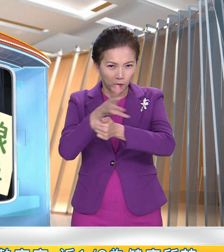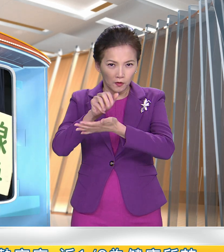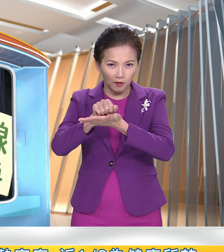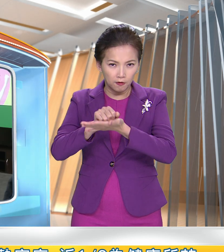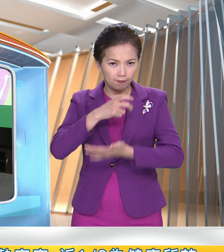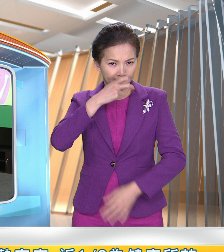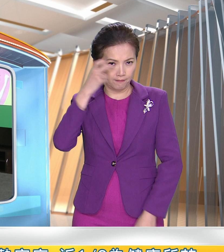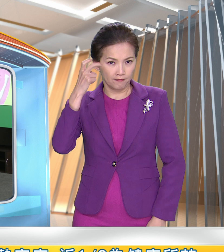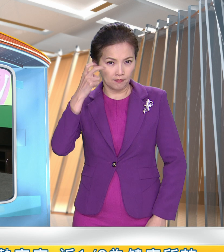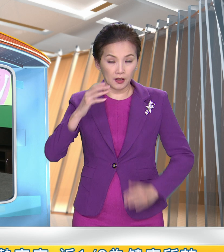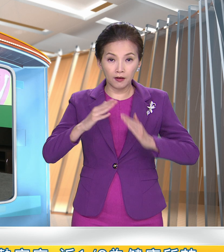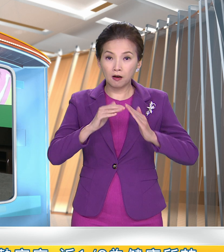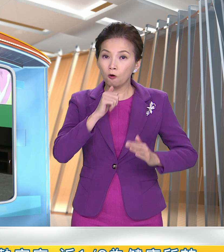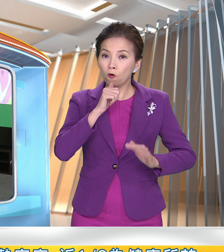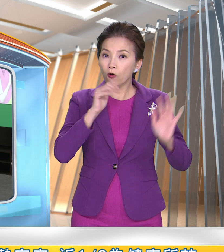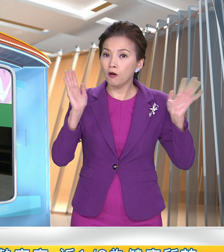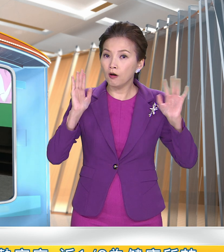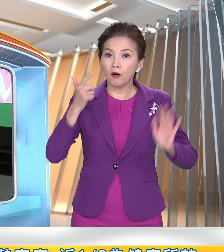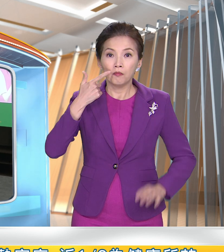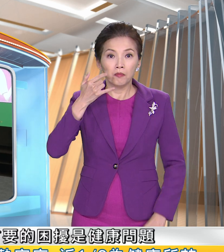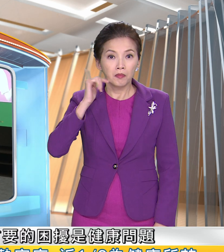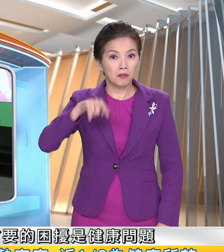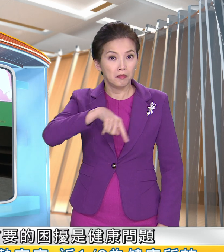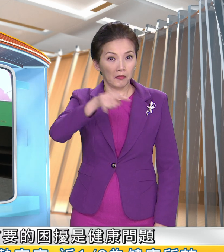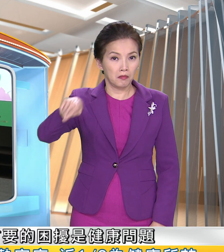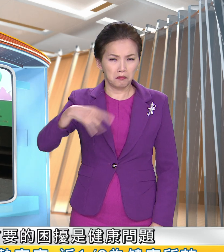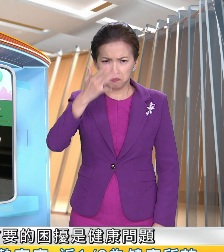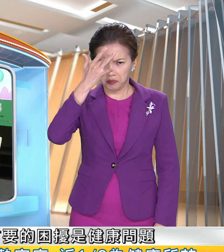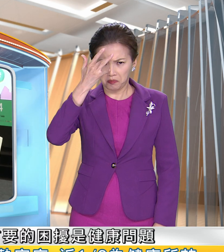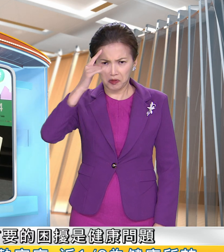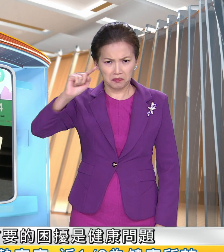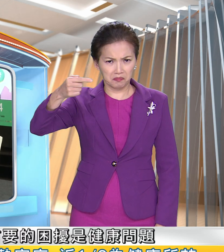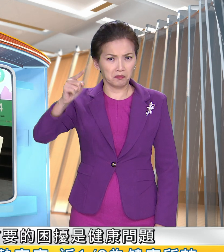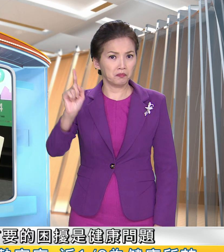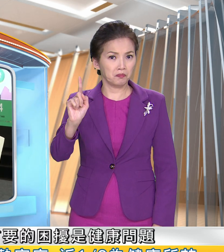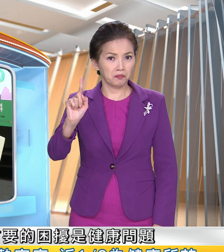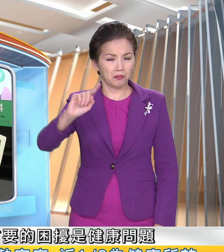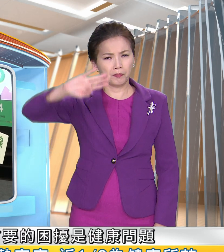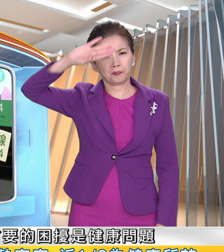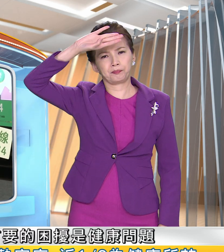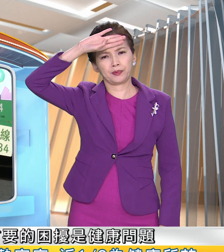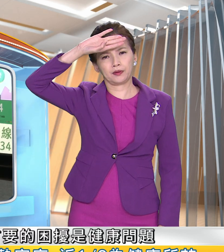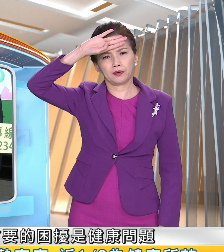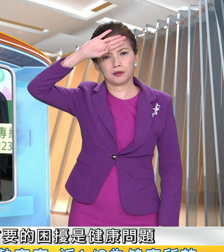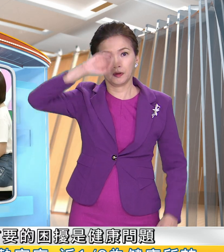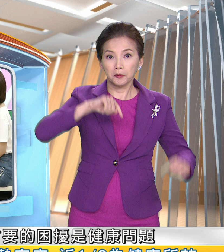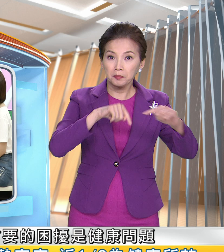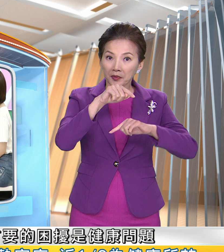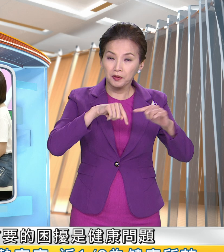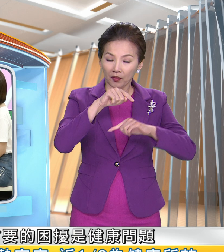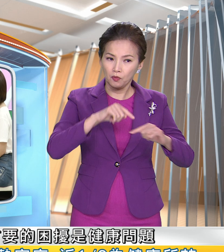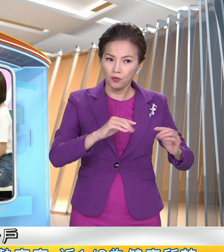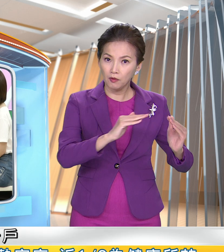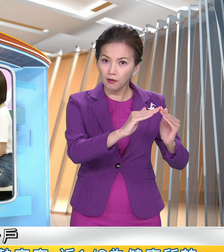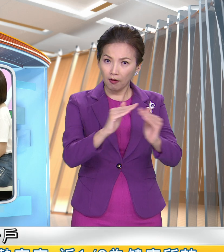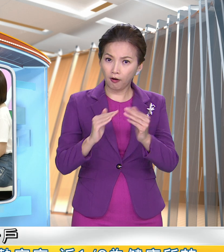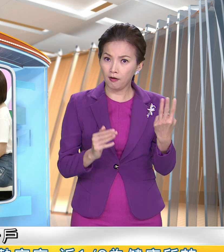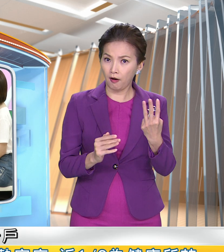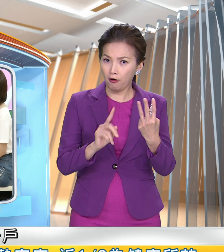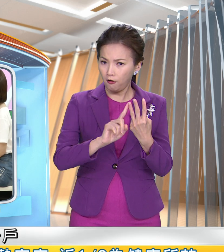而且根据统计，贫穷儿少与家长首要的困扰是健康问题，将近每3户就